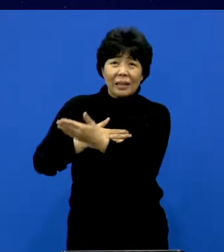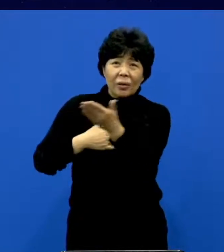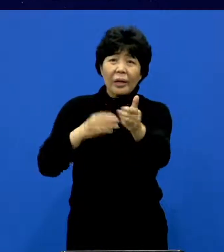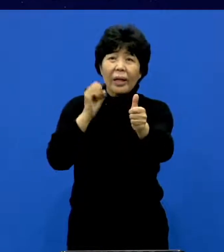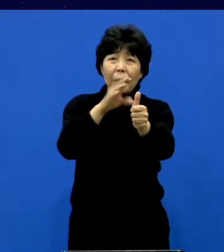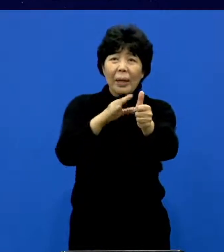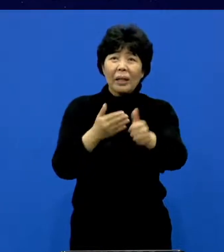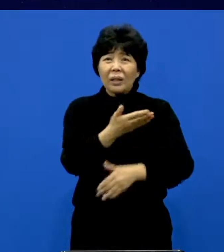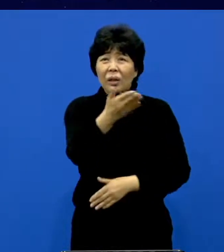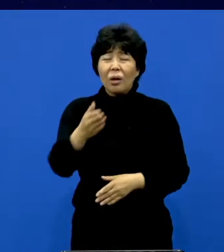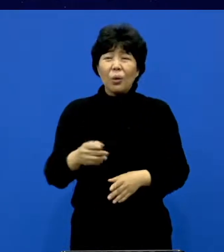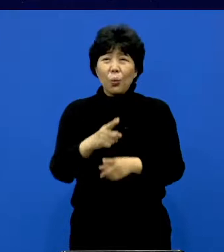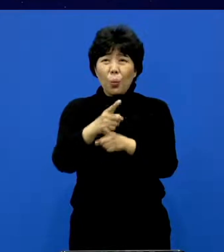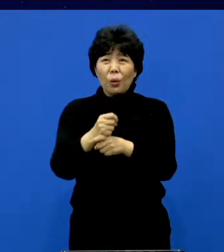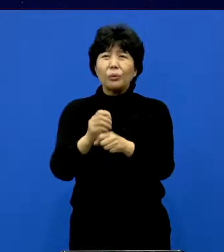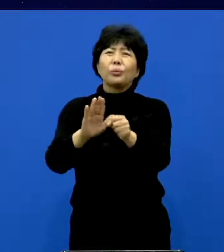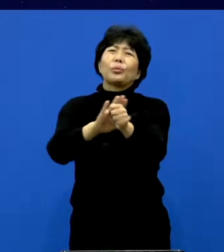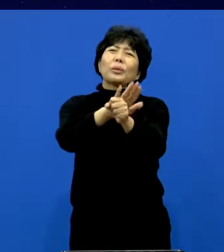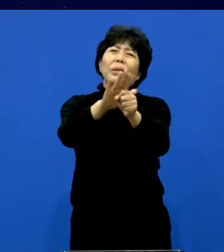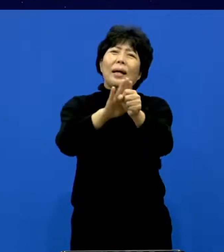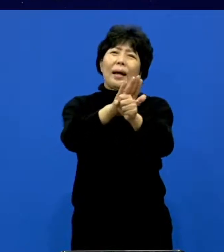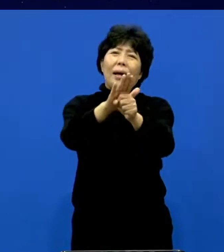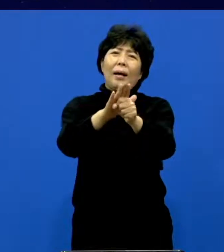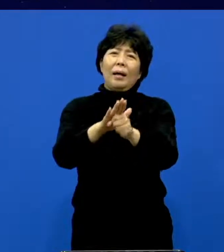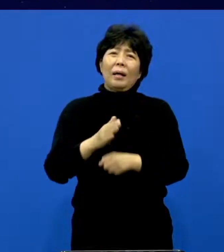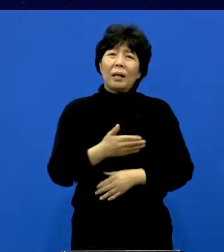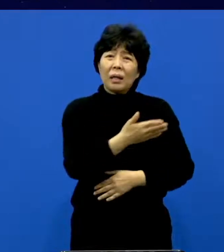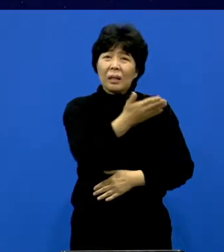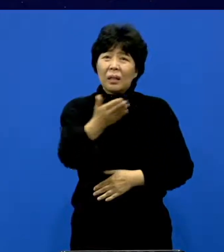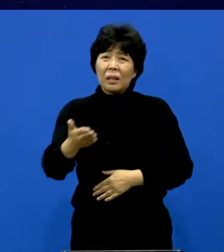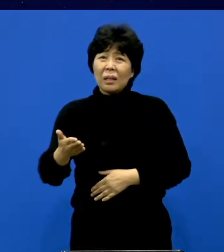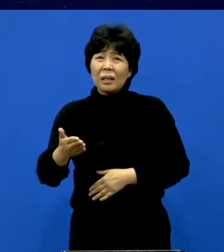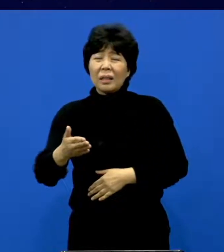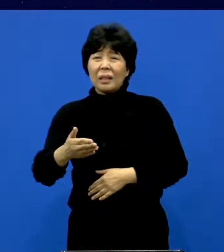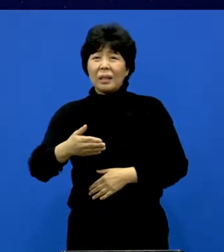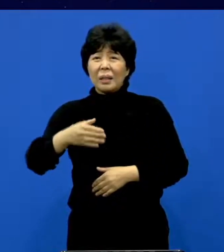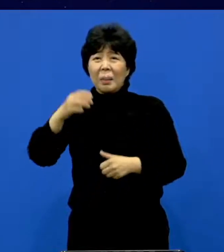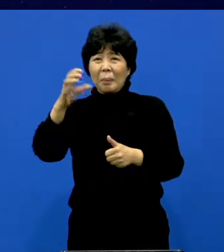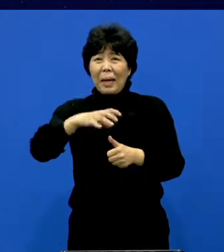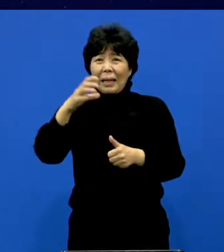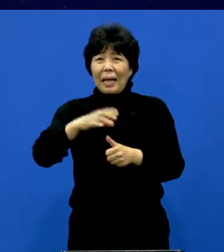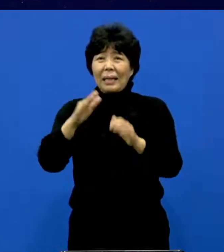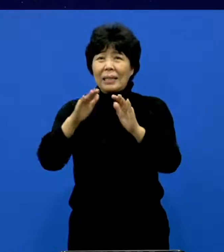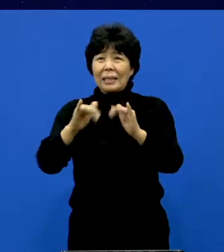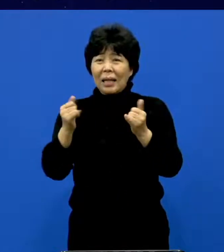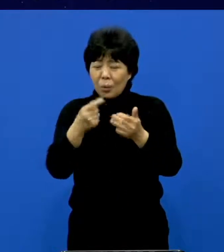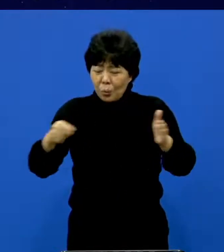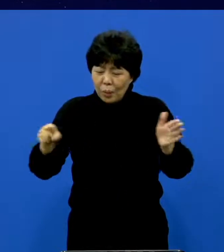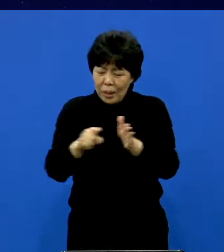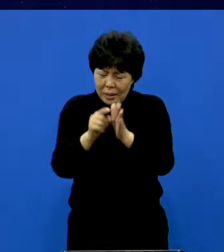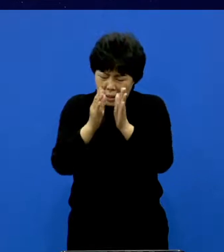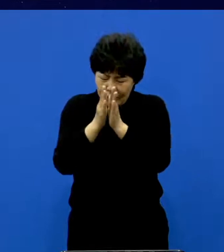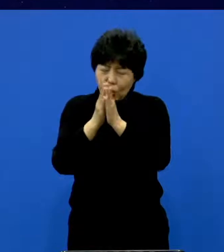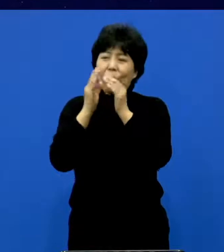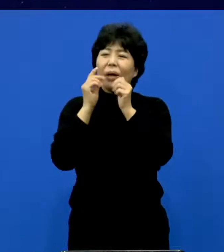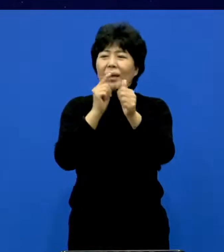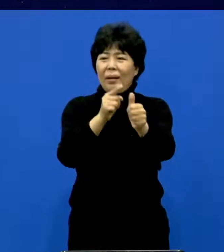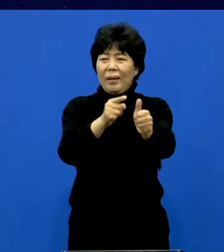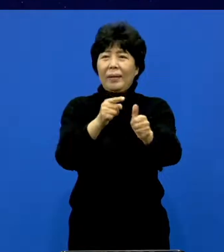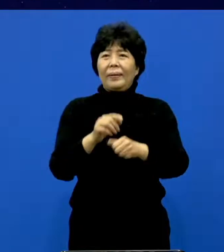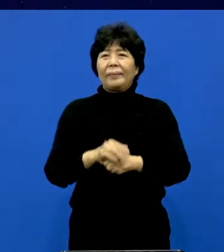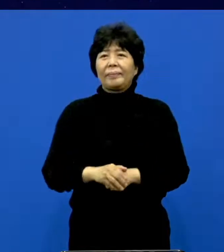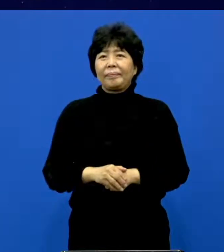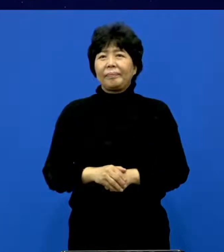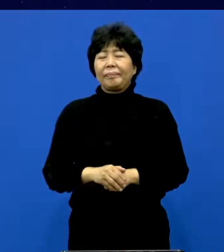이르노니 너희 원수를 사랑하며 너희를 핍박하는 자를 위하여 기도하라. 이 산상수훈 예수님이